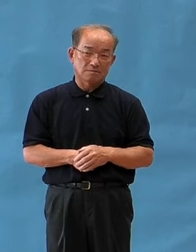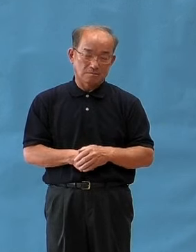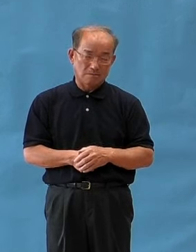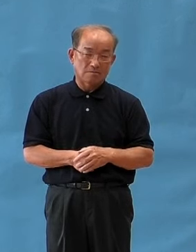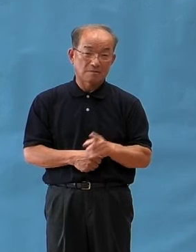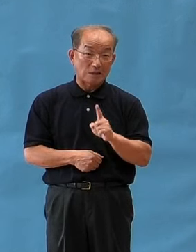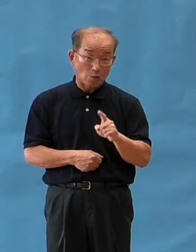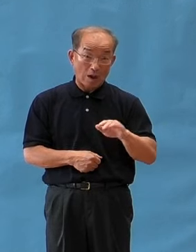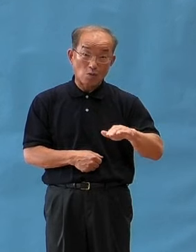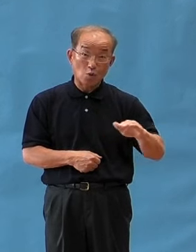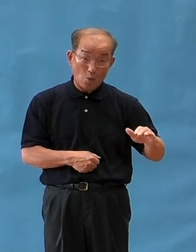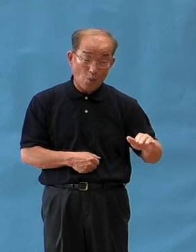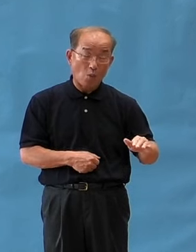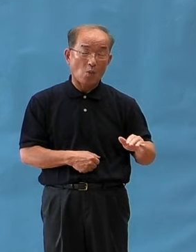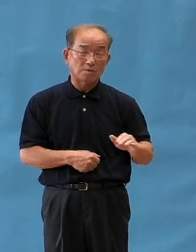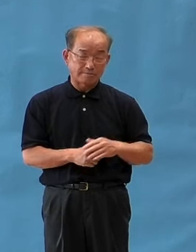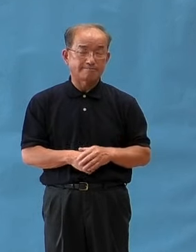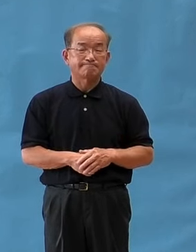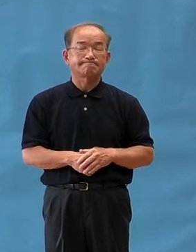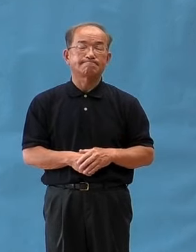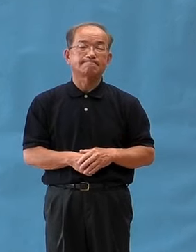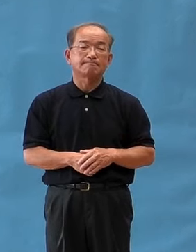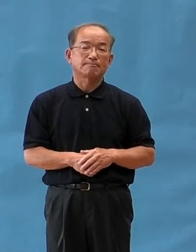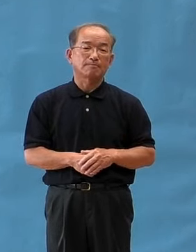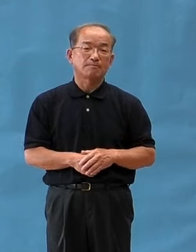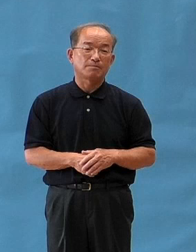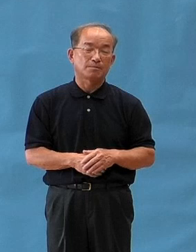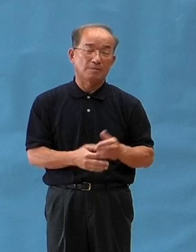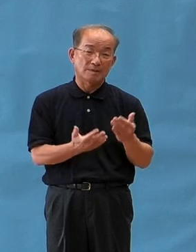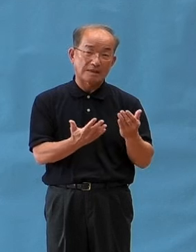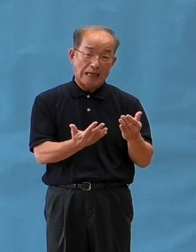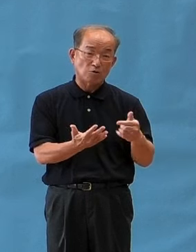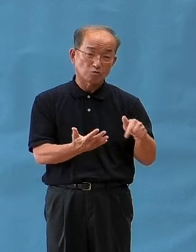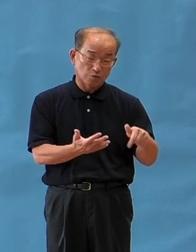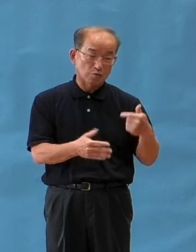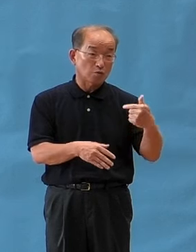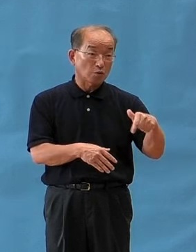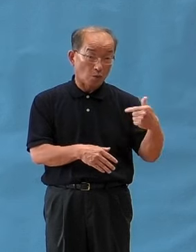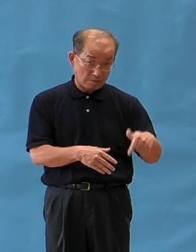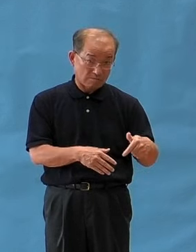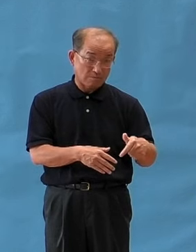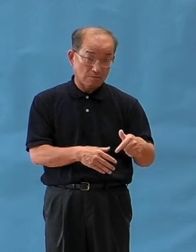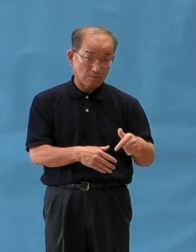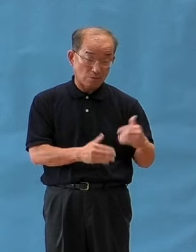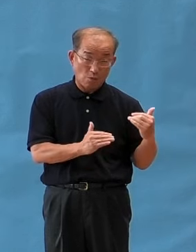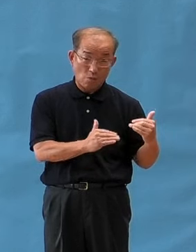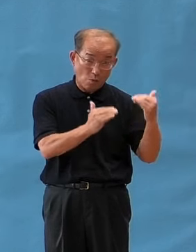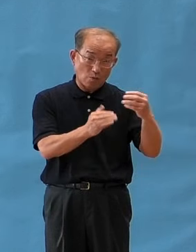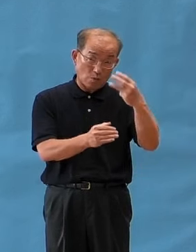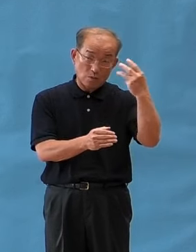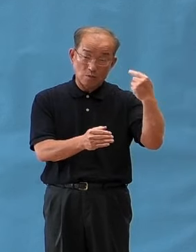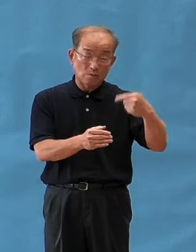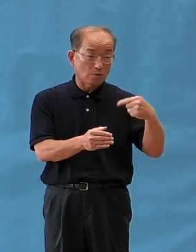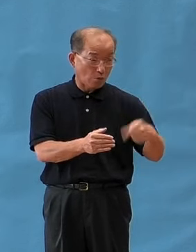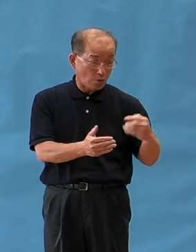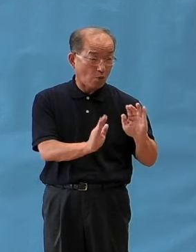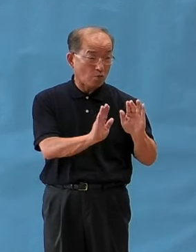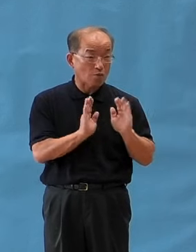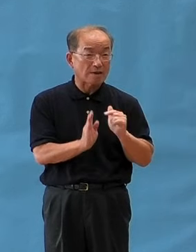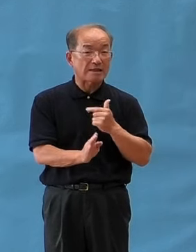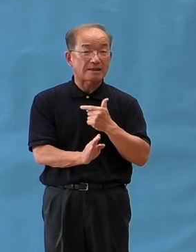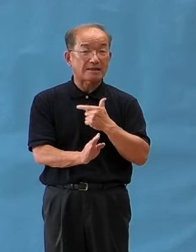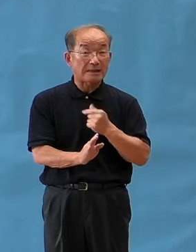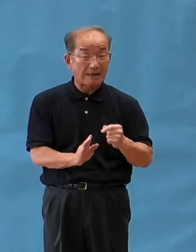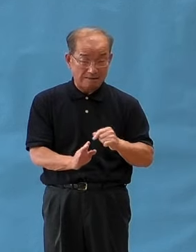なんとか子どもに教育を大学、その大学の学部教育とかね、高等教育を受けさせたいと思って